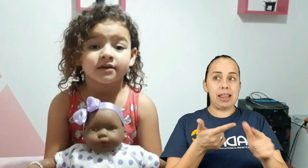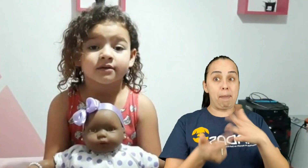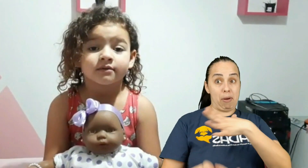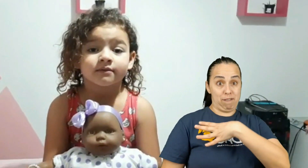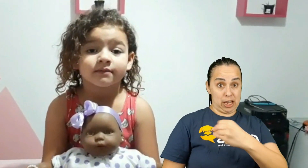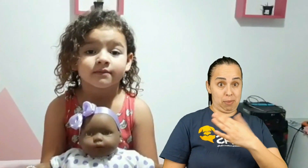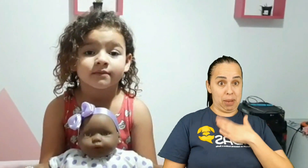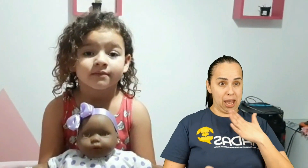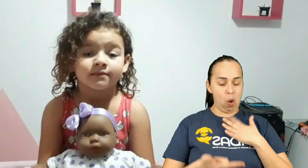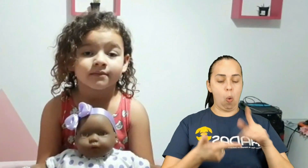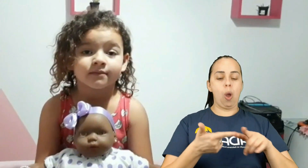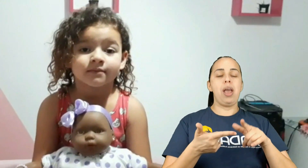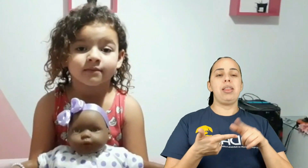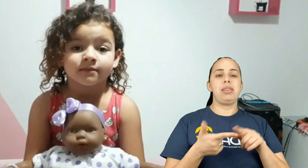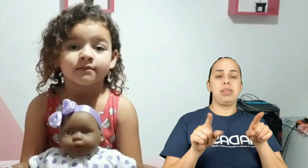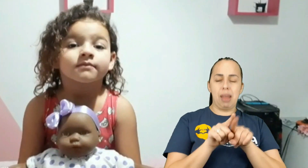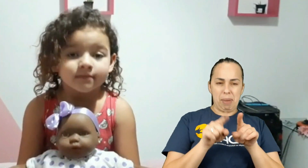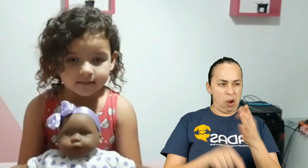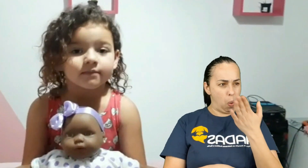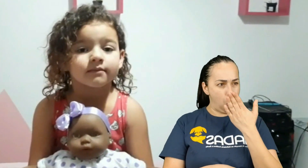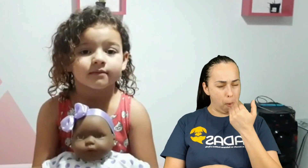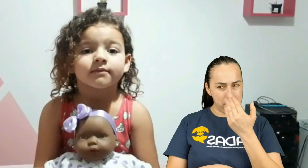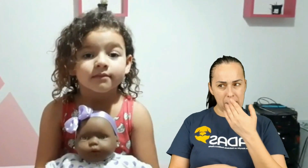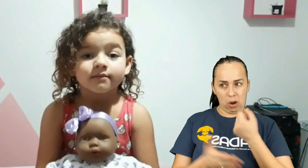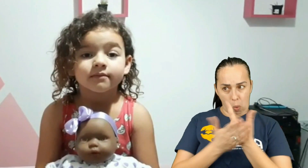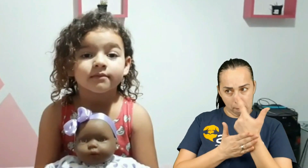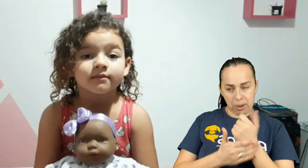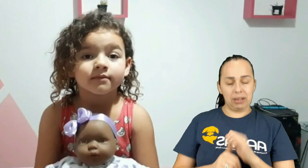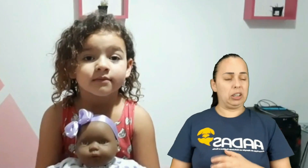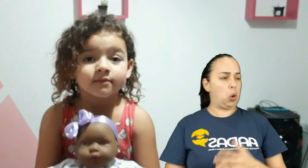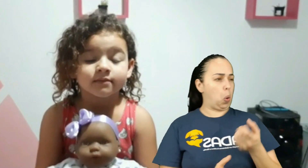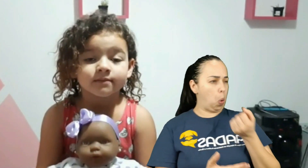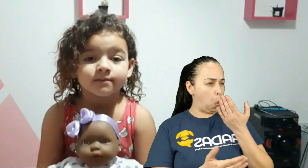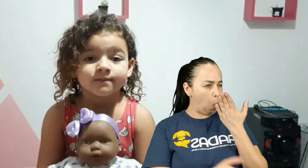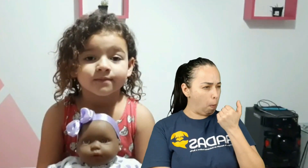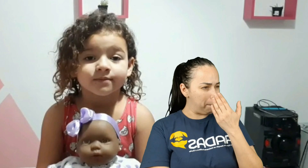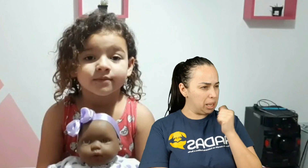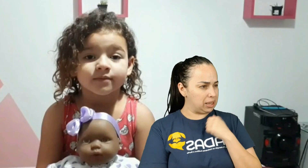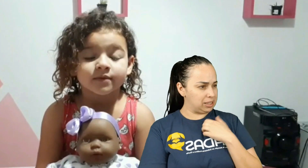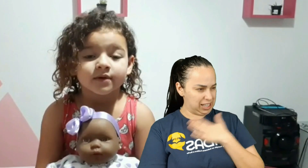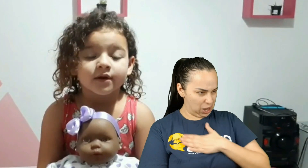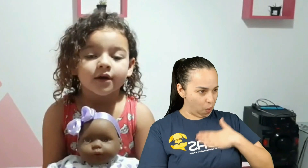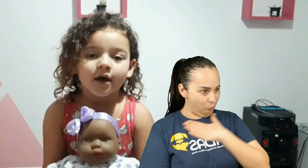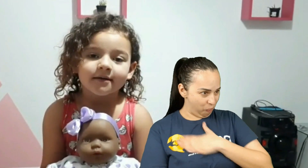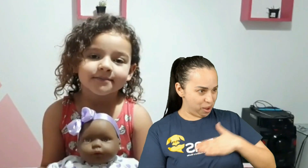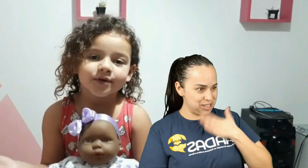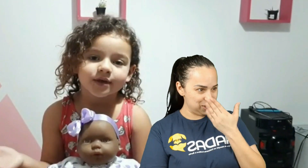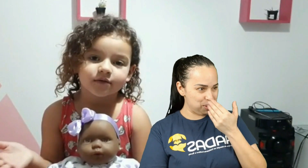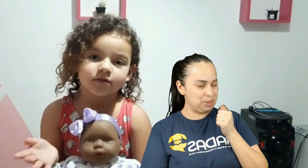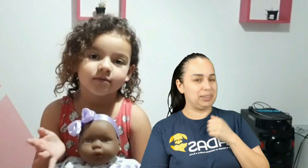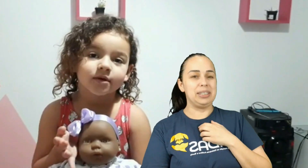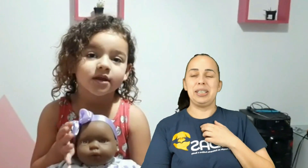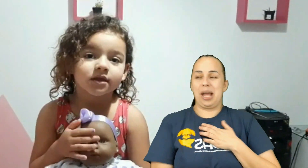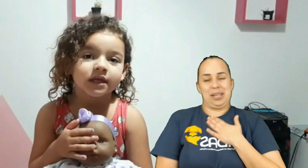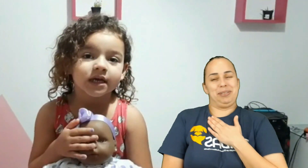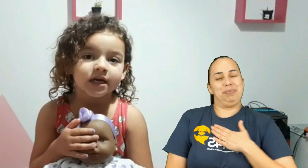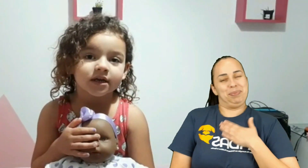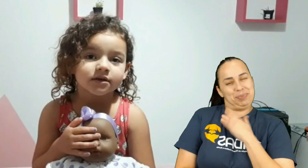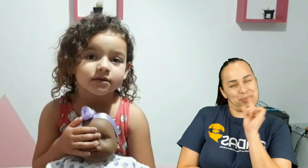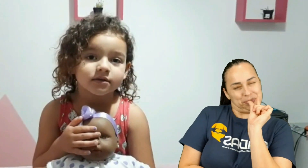mim. Comidas? Você gosta muito de comidas? Um pouquinho de besteira.